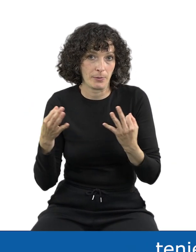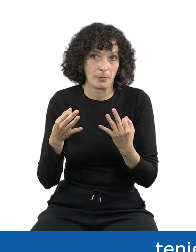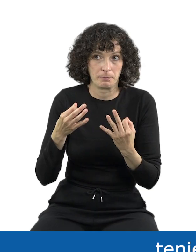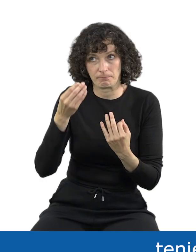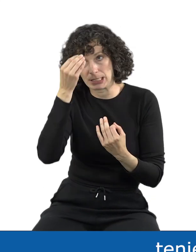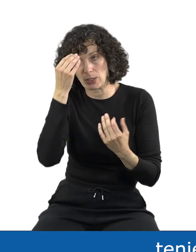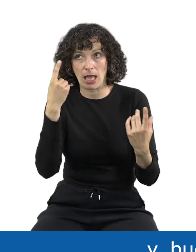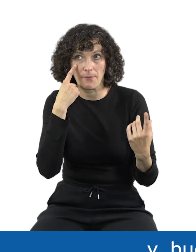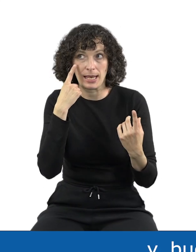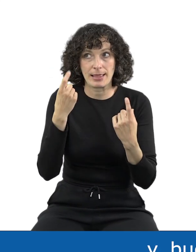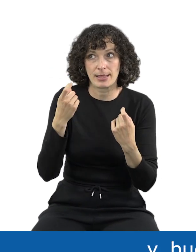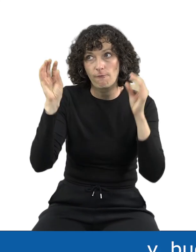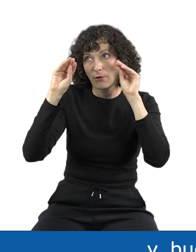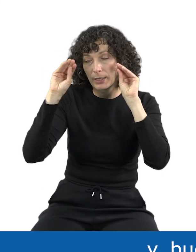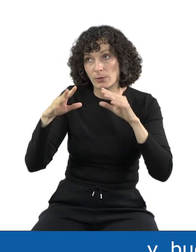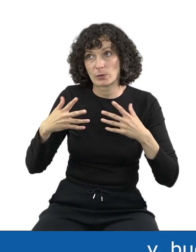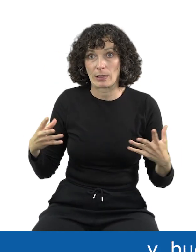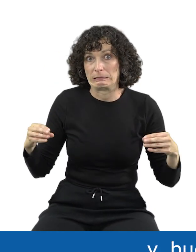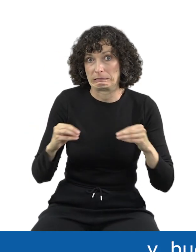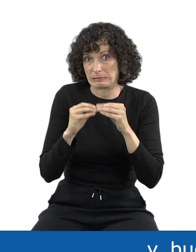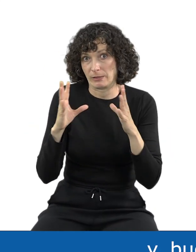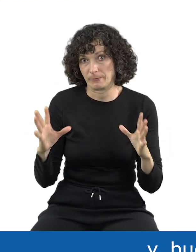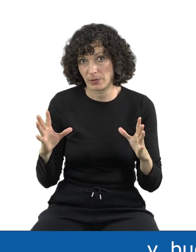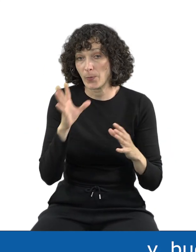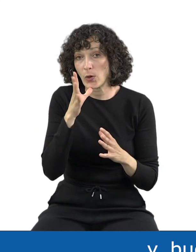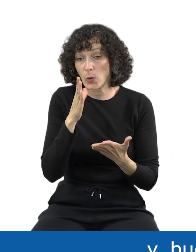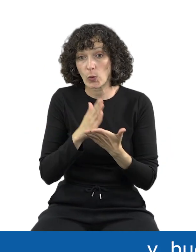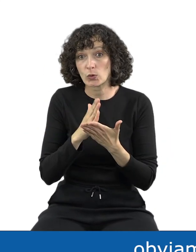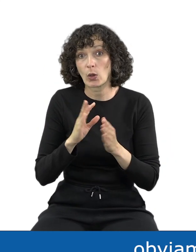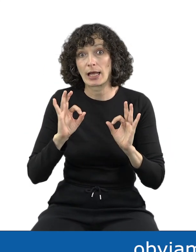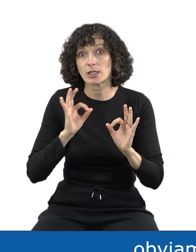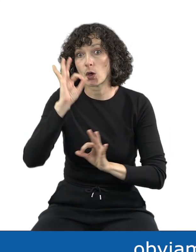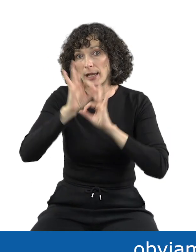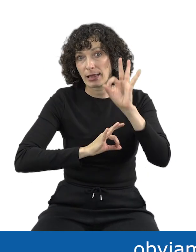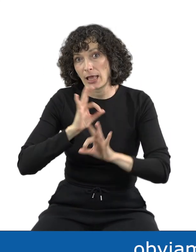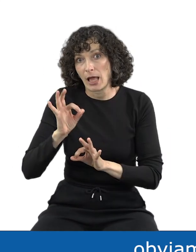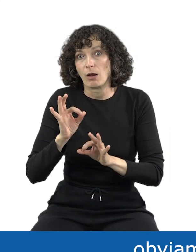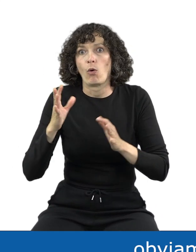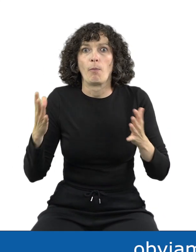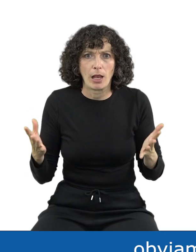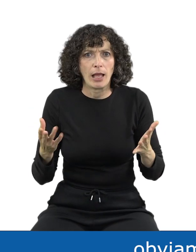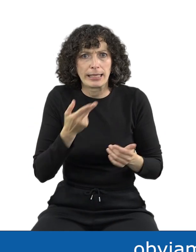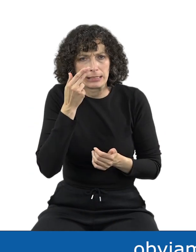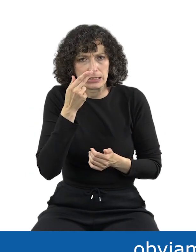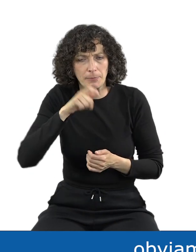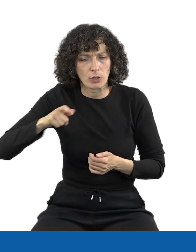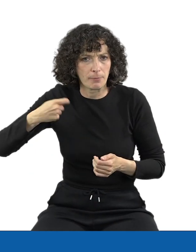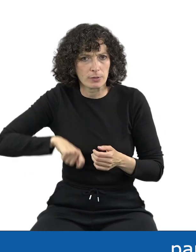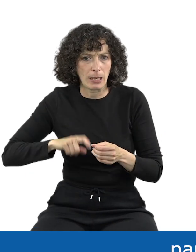necesidades formativas y bueno, que al final el hecho de organizar un curso así, pues obviamente te interesa que cuantos más